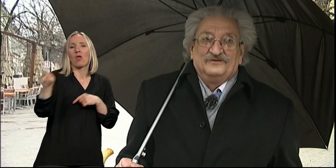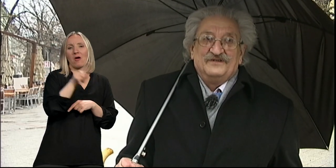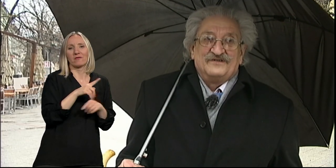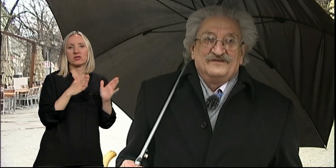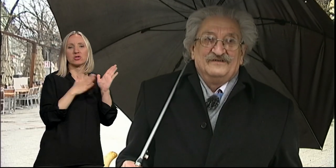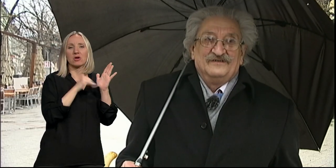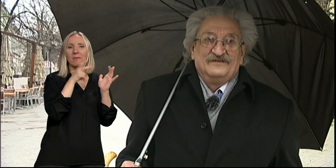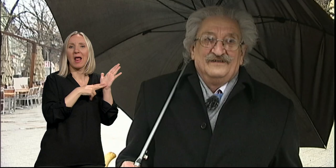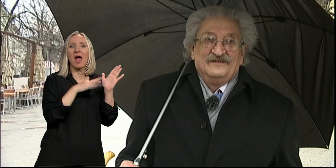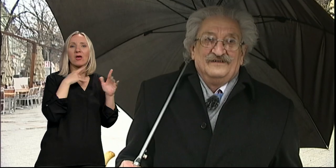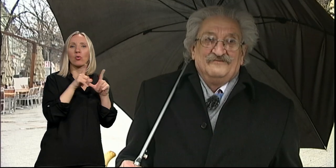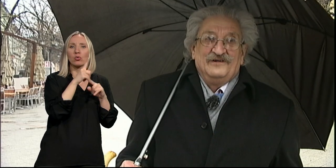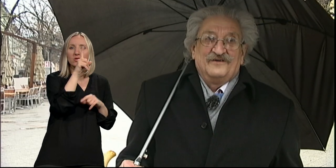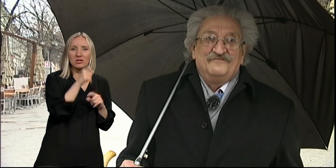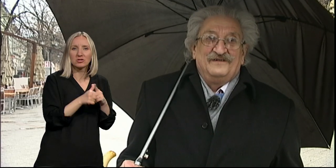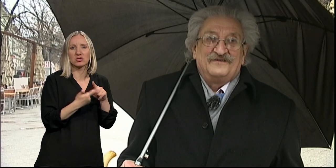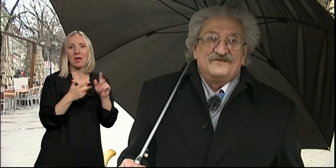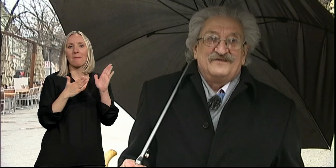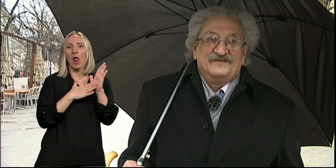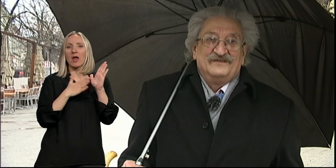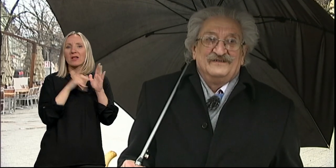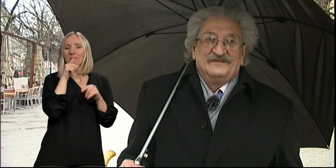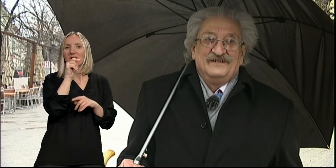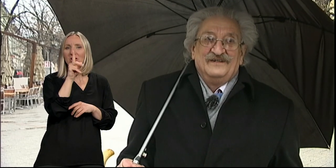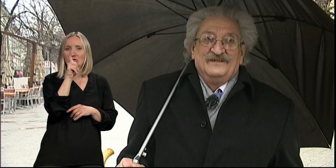Mila Gutić, Milorad Mirčić,